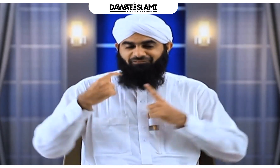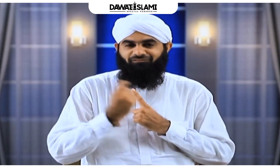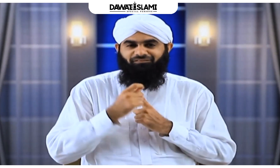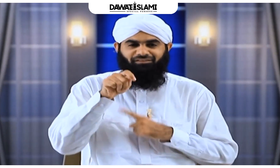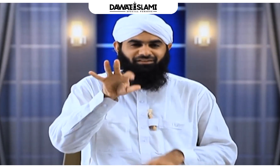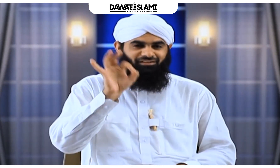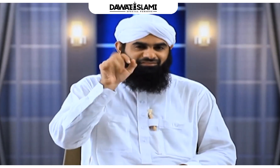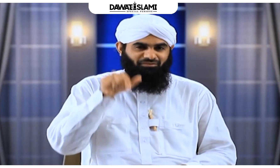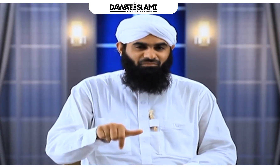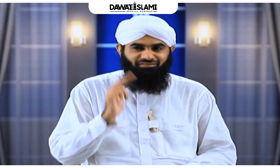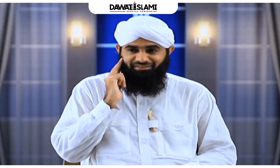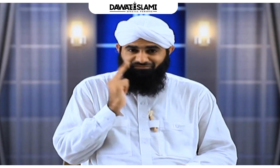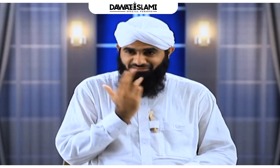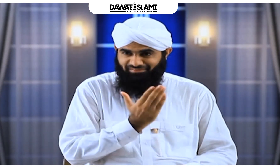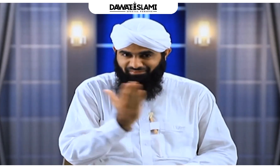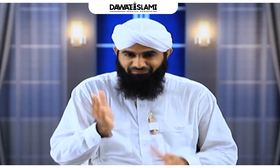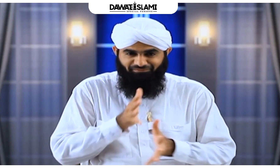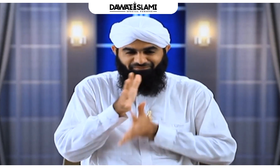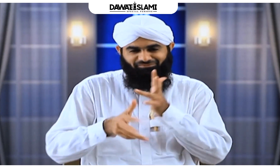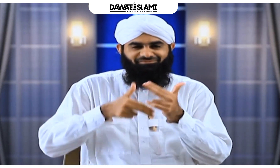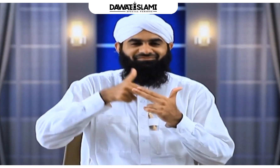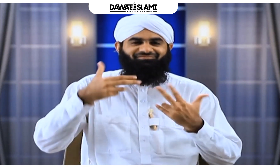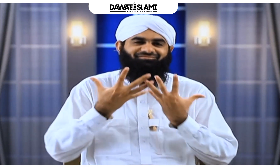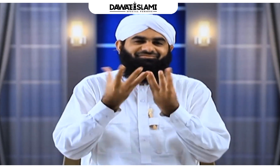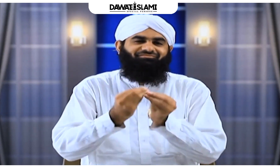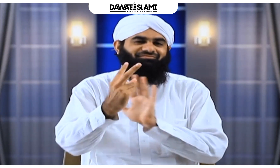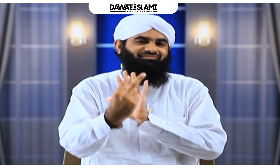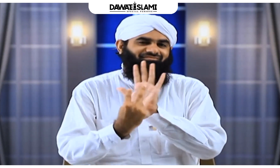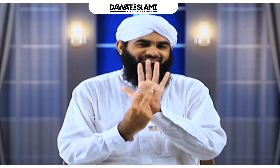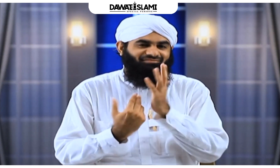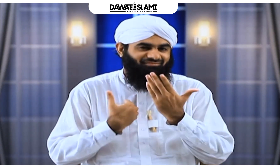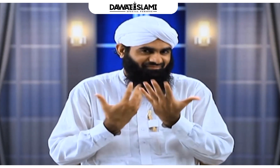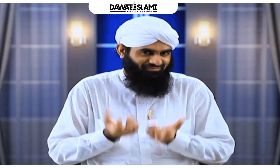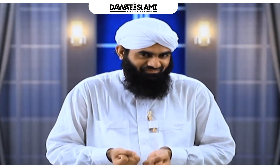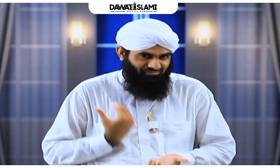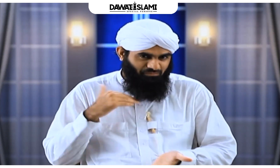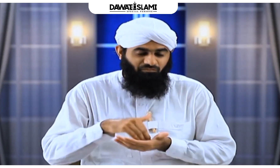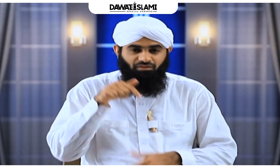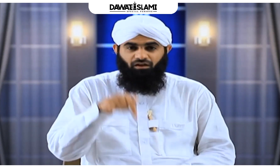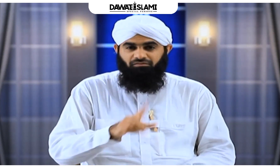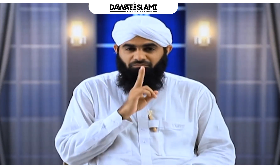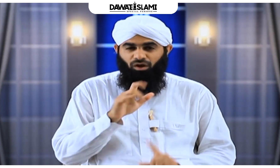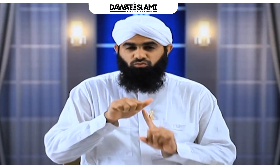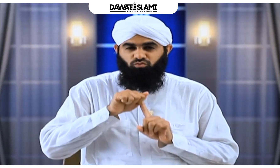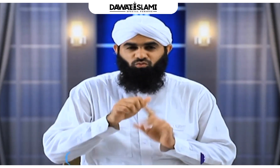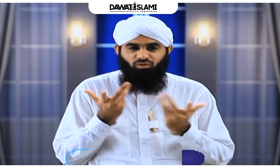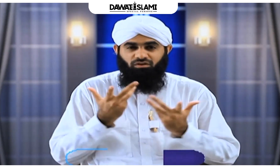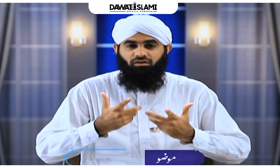کے سیگمنٹ خاص لوگوں سے خاص باتیں میں ہم حاضر ہیں، اور آج کا موضوع ہے ہمارا مقصد